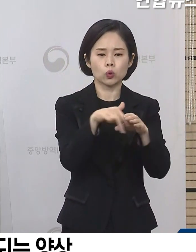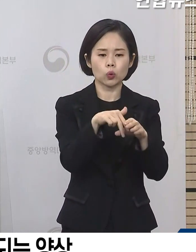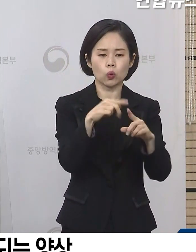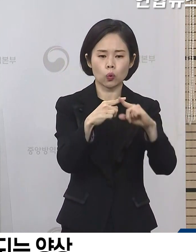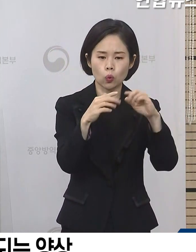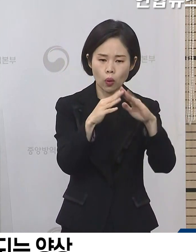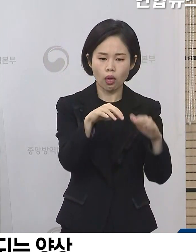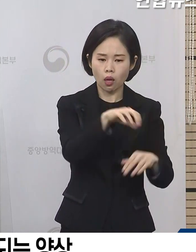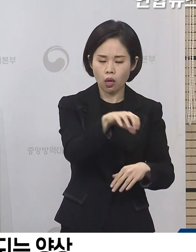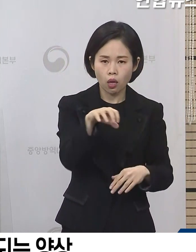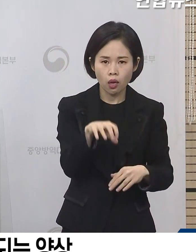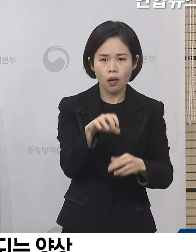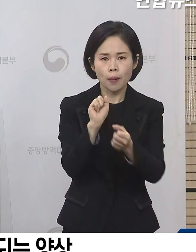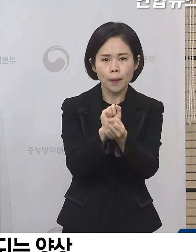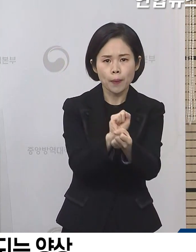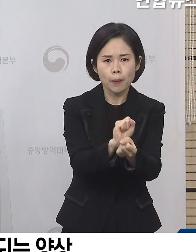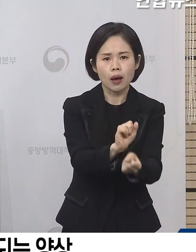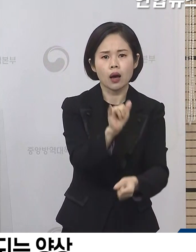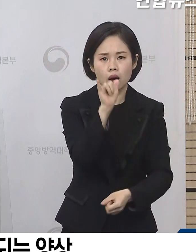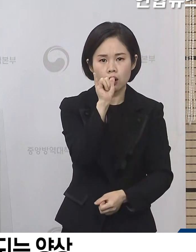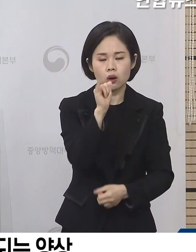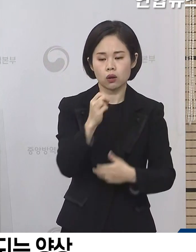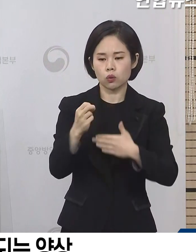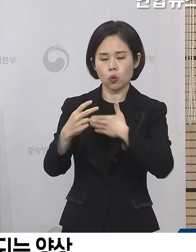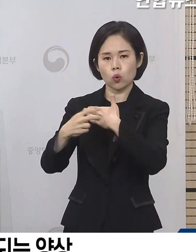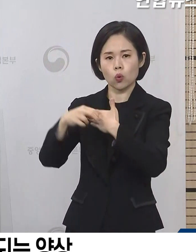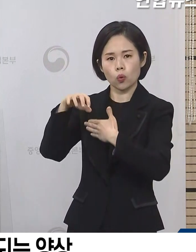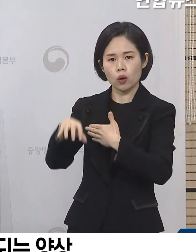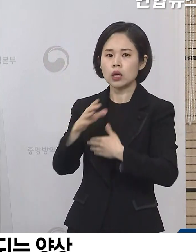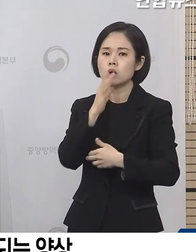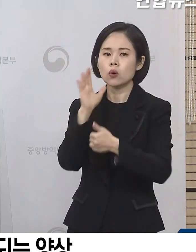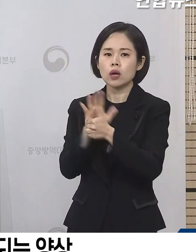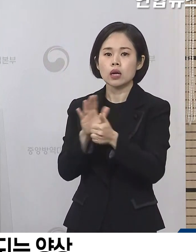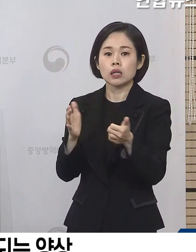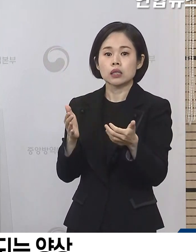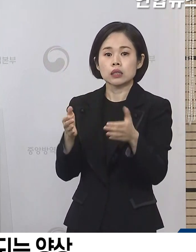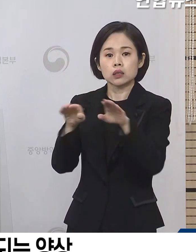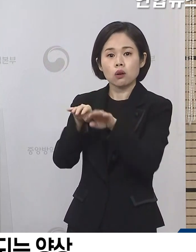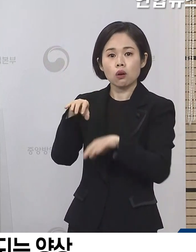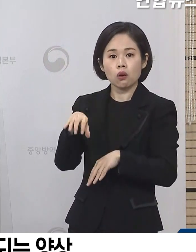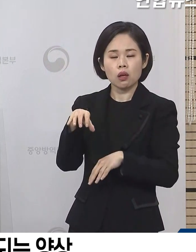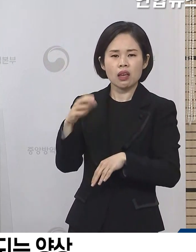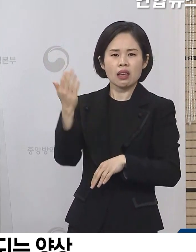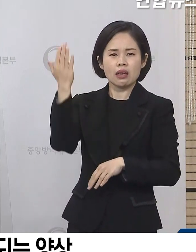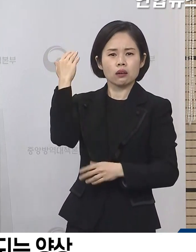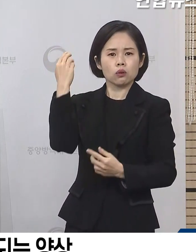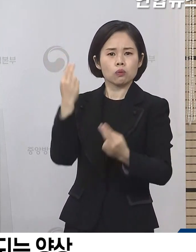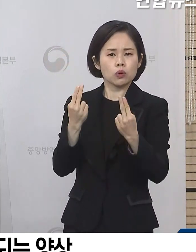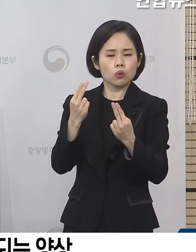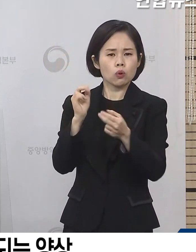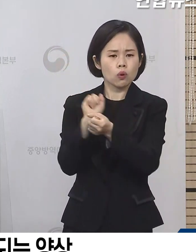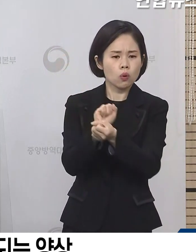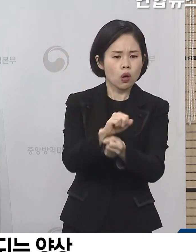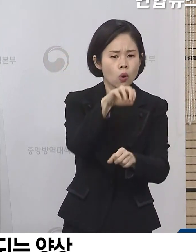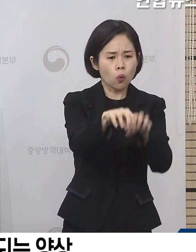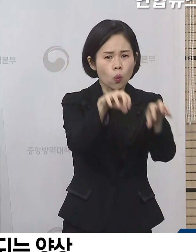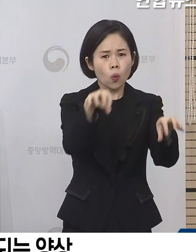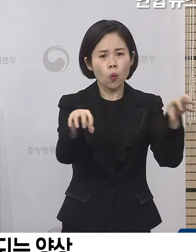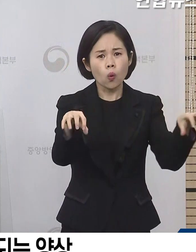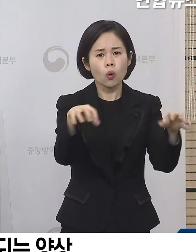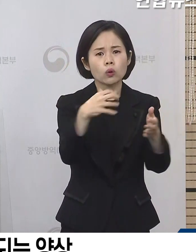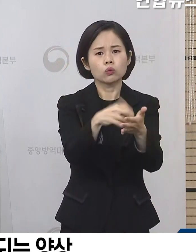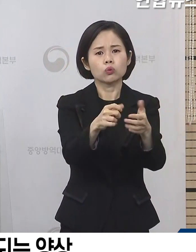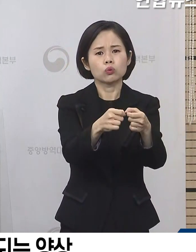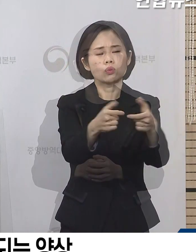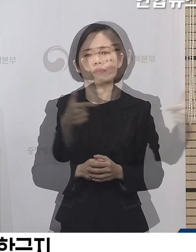통한 전파 4대가 보고되고 있고 의료기관과 요양시설 등 이전보다 훨씬 다양한 집단으로 발생이 확대되고 있는